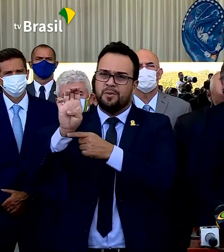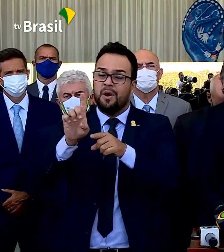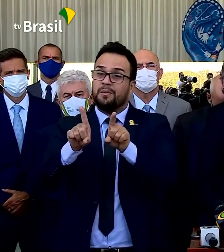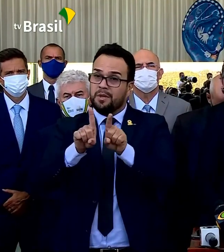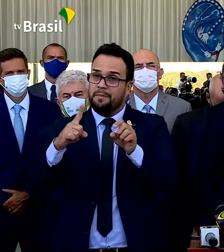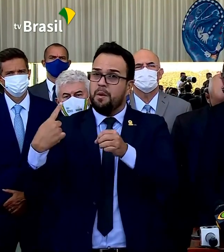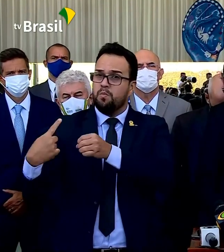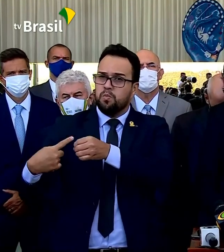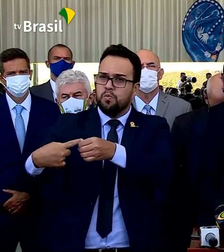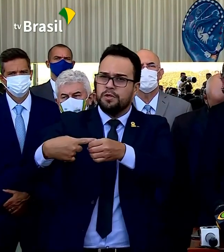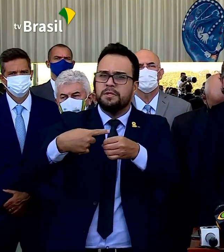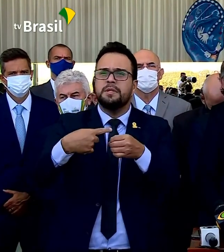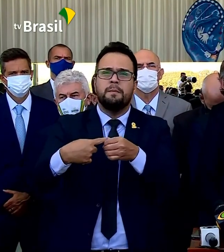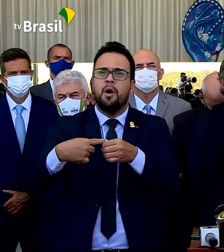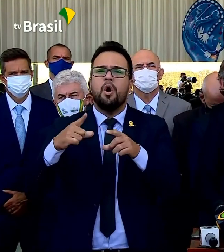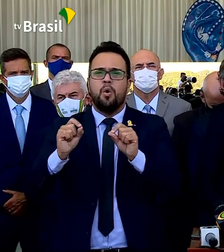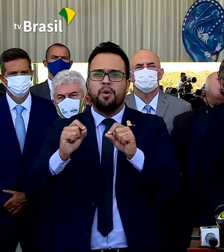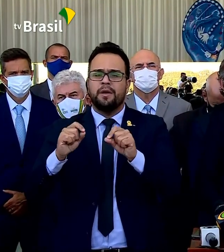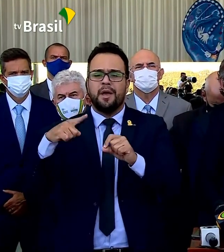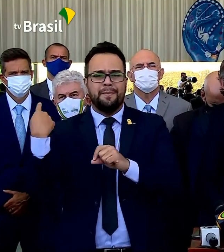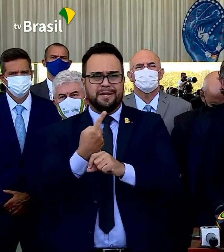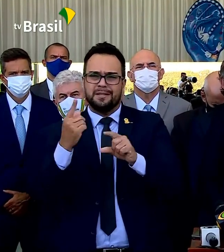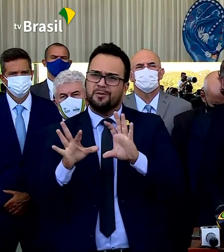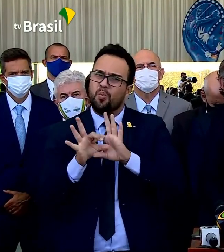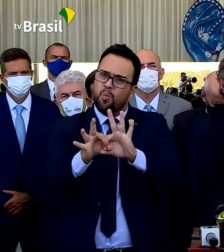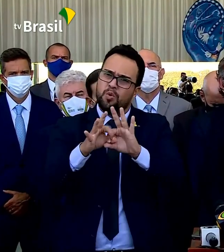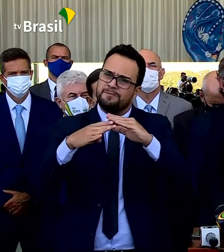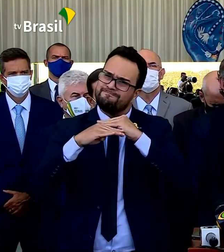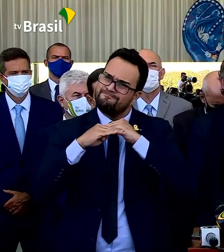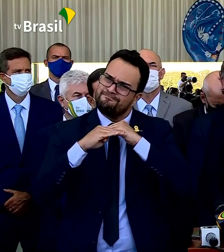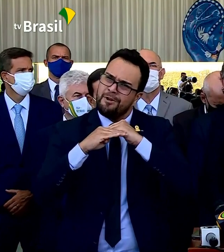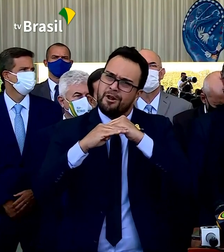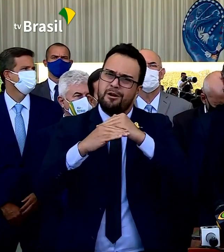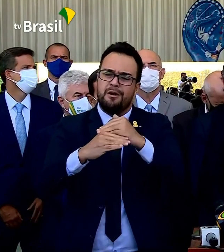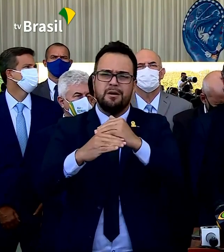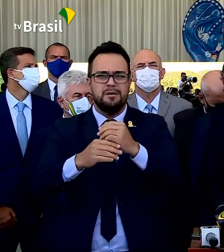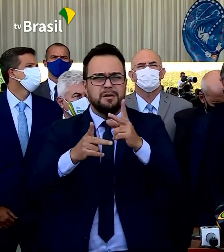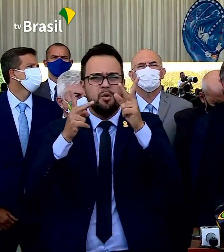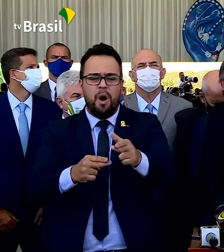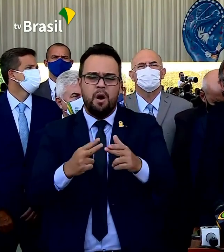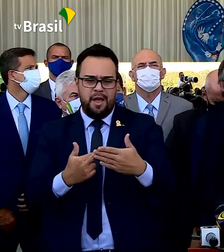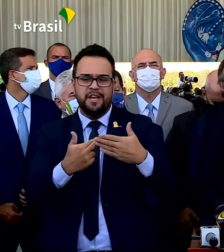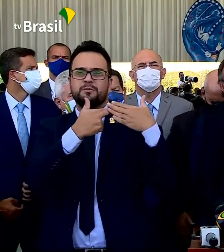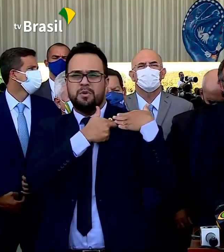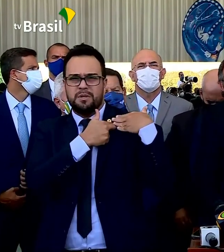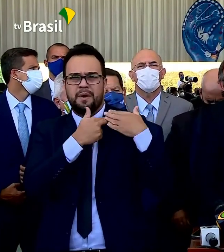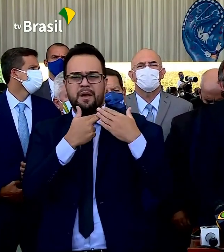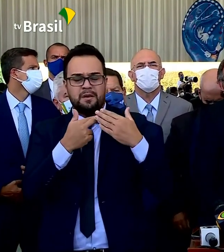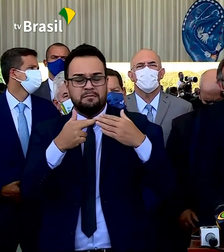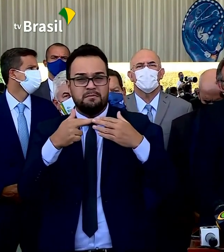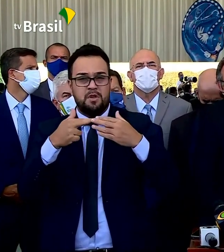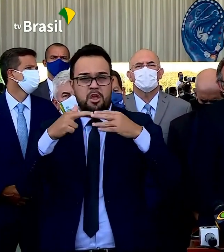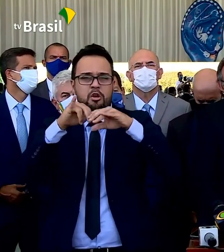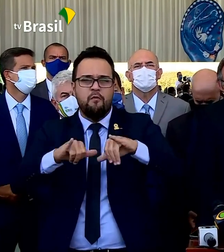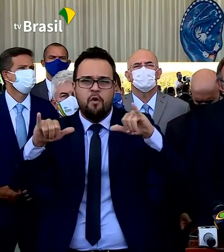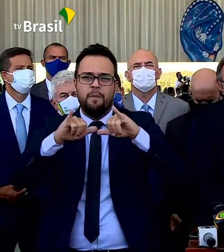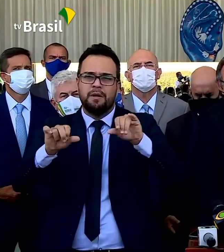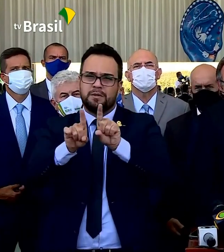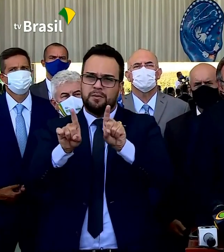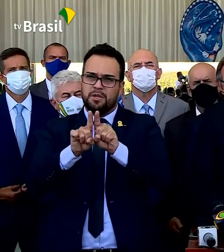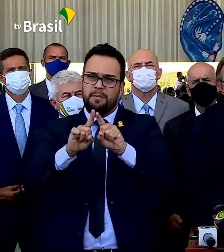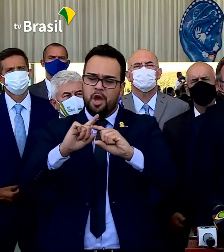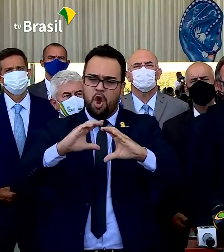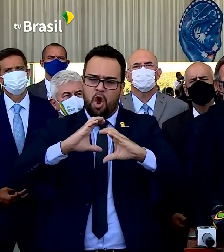municipais, falarmos uma linguagem só, com acompanhamento diário, com responsabilidade de informação e com a